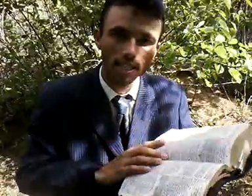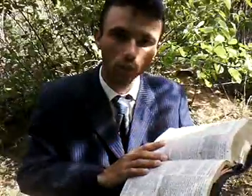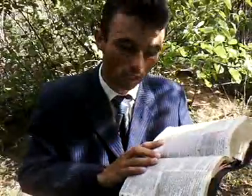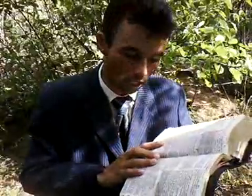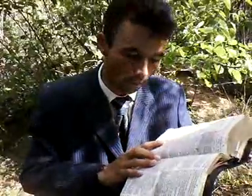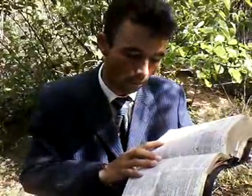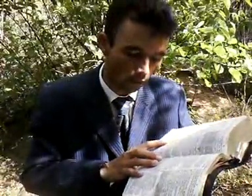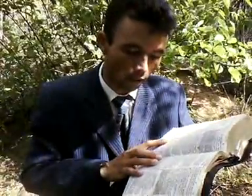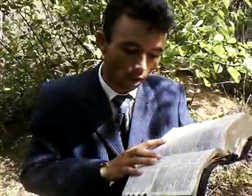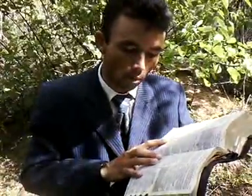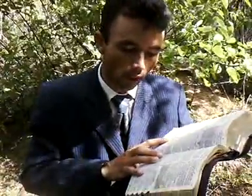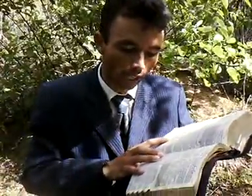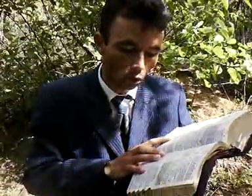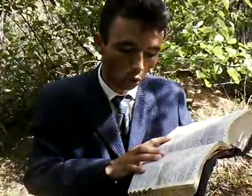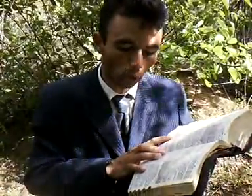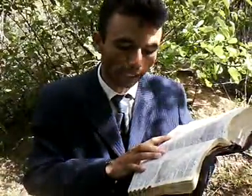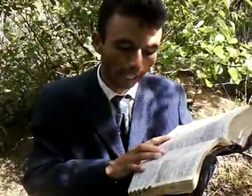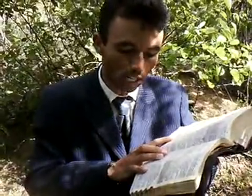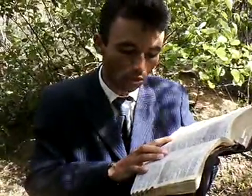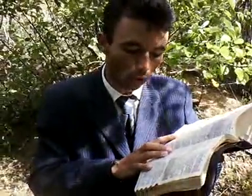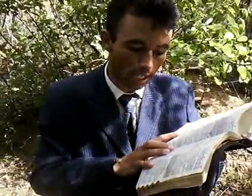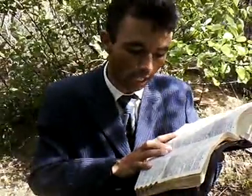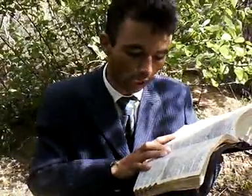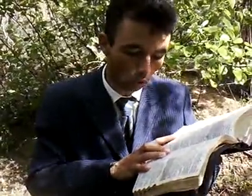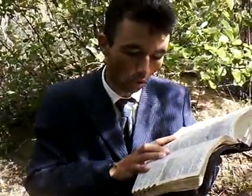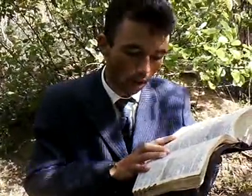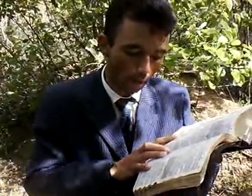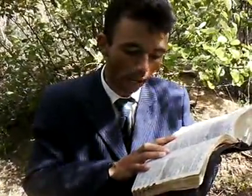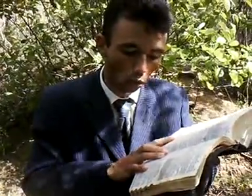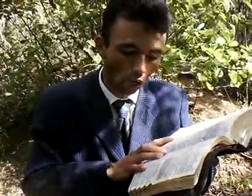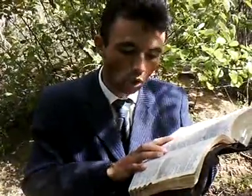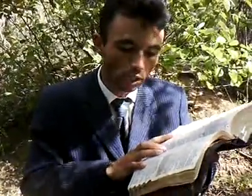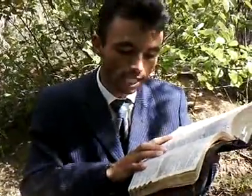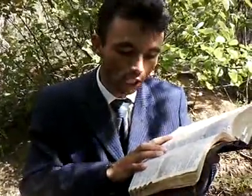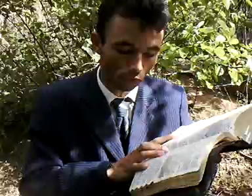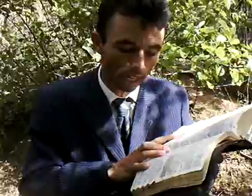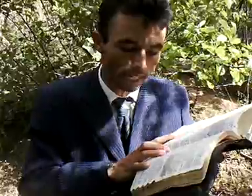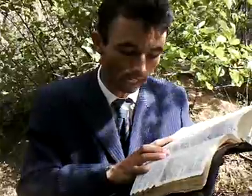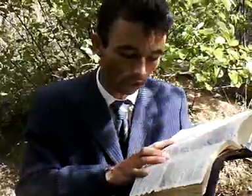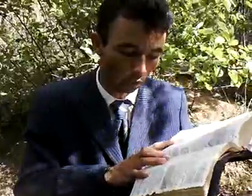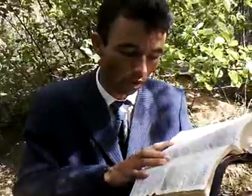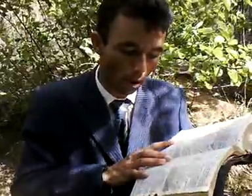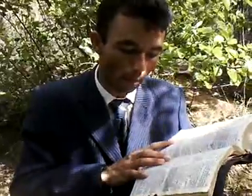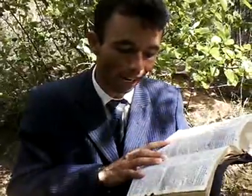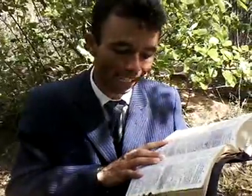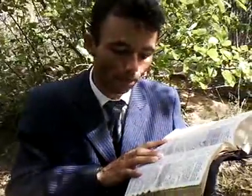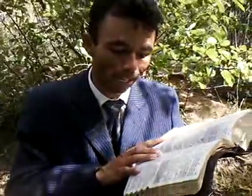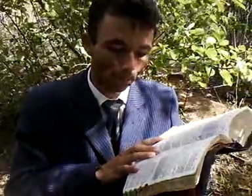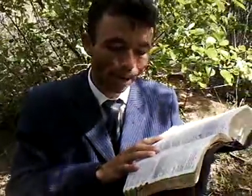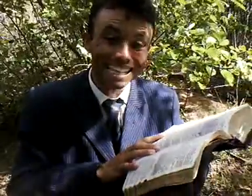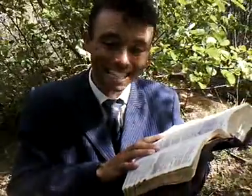escrito assim: porque tudo que dante foi escrito, para o nosso ensino foi escrito, para que pela